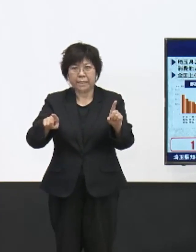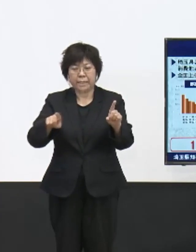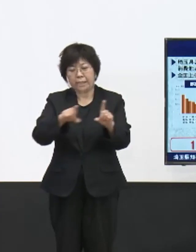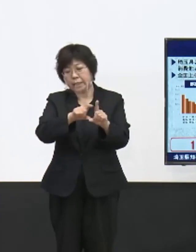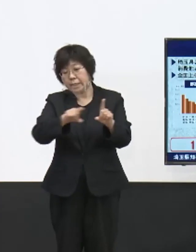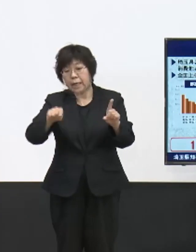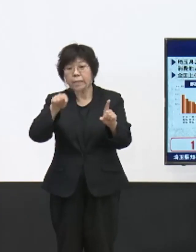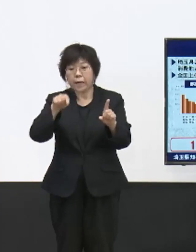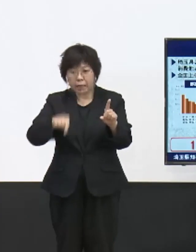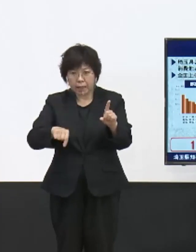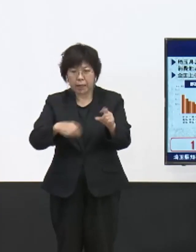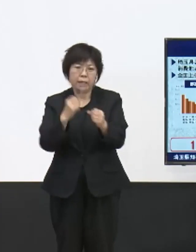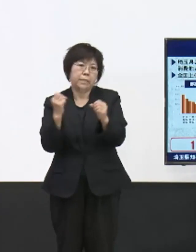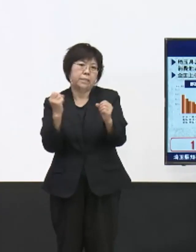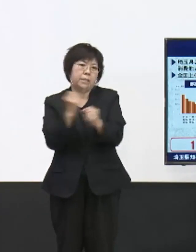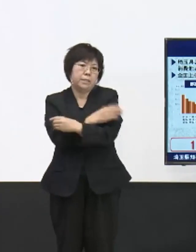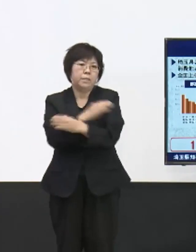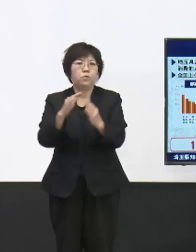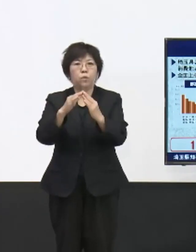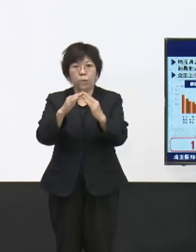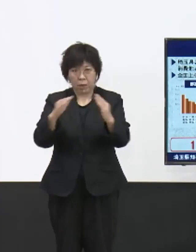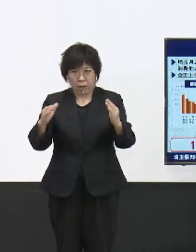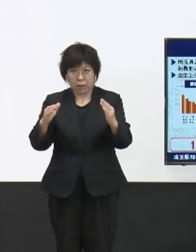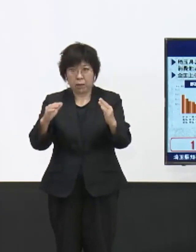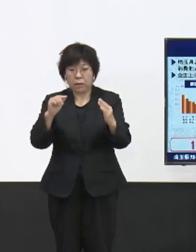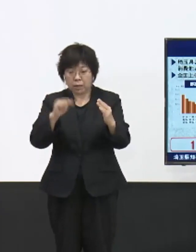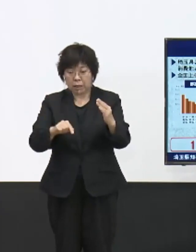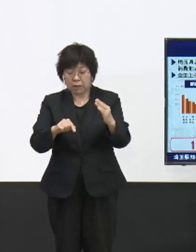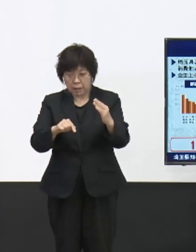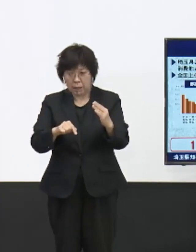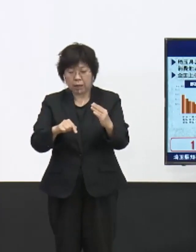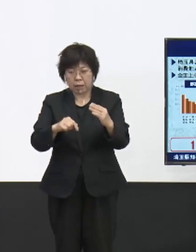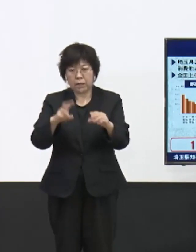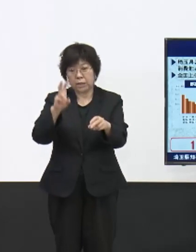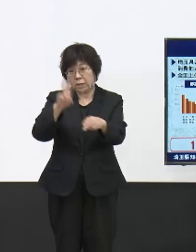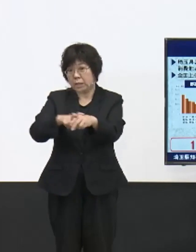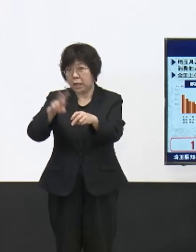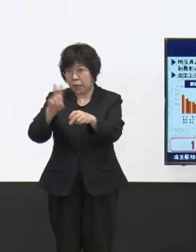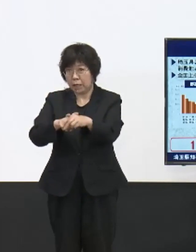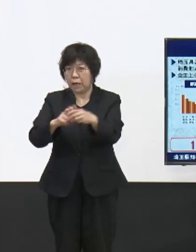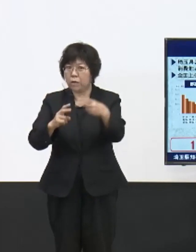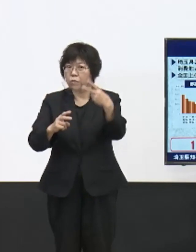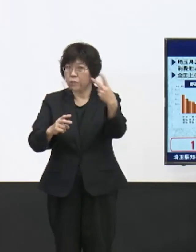日本維新の会が、比例復活なんですけれども、2議席新たに、